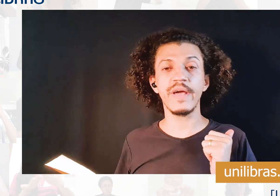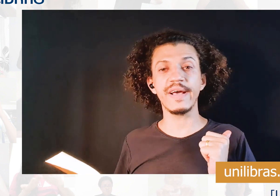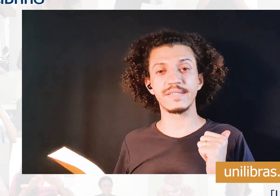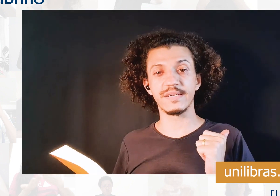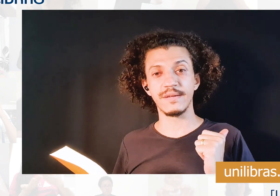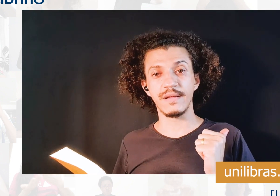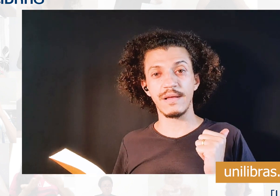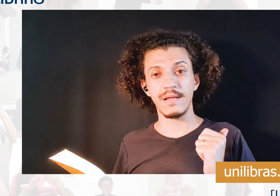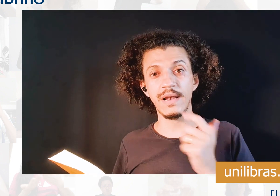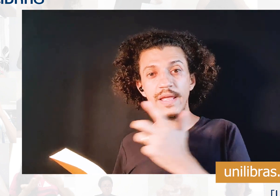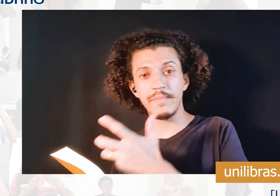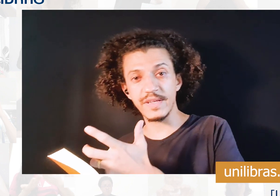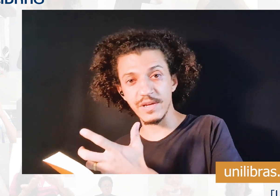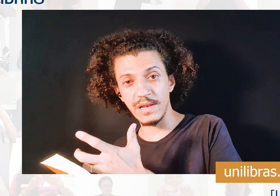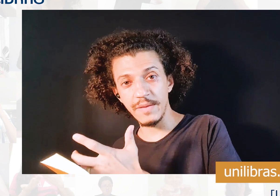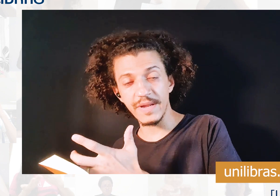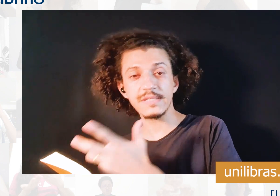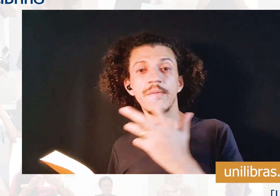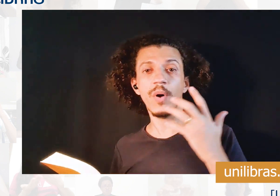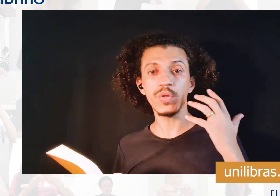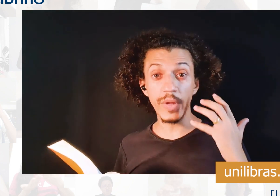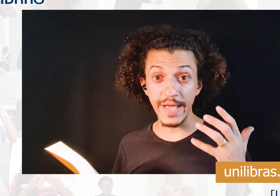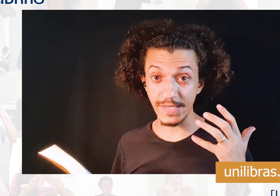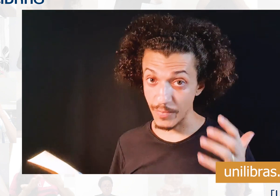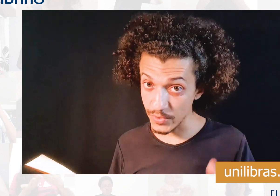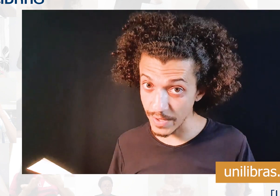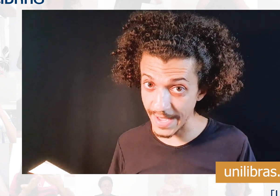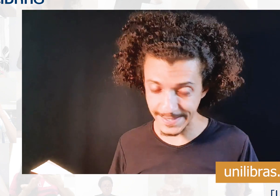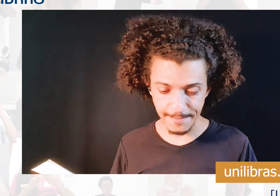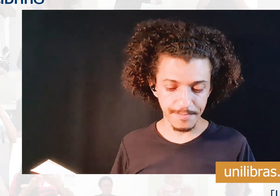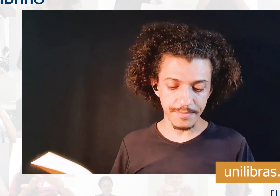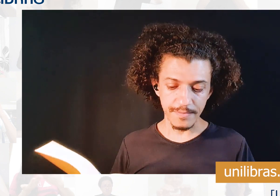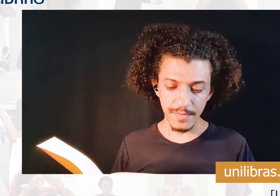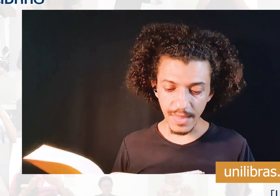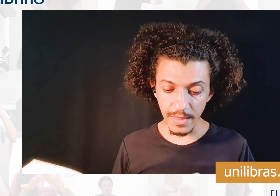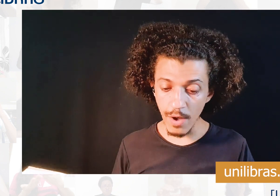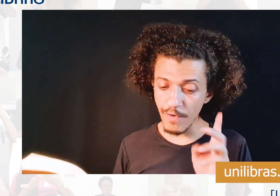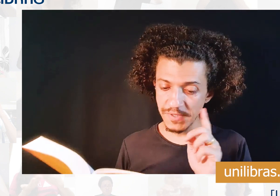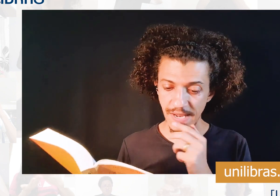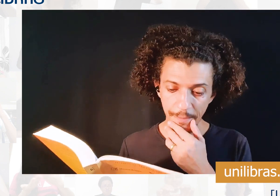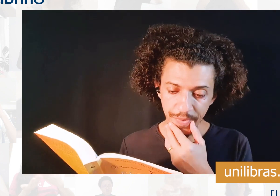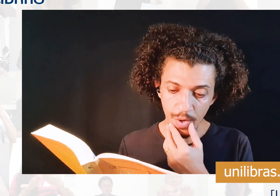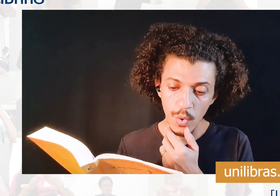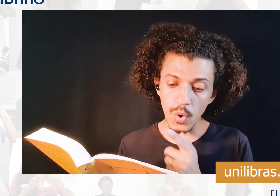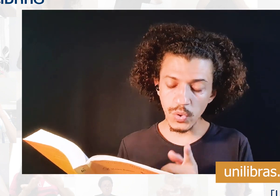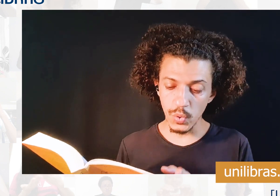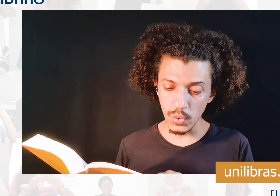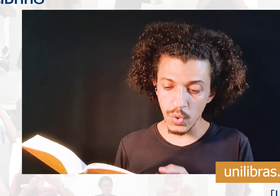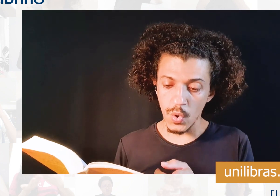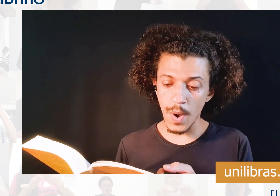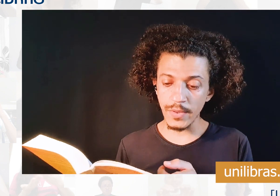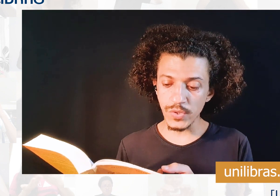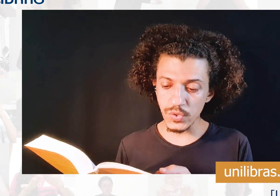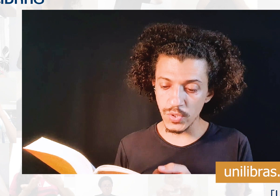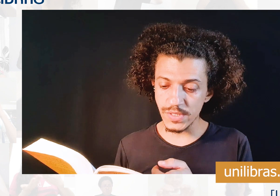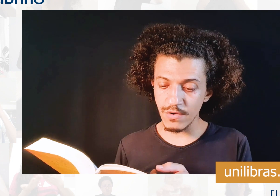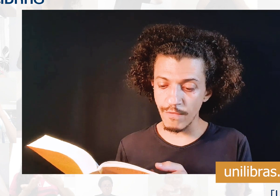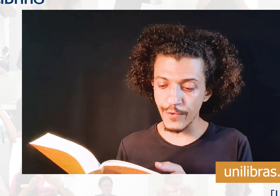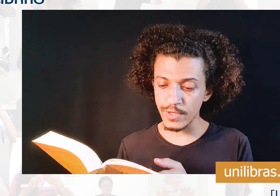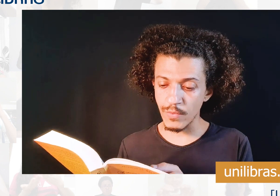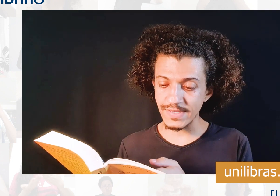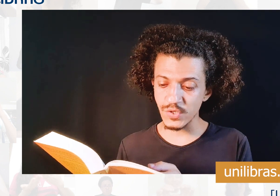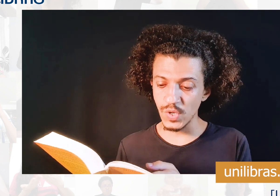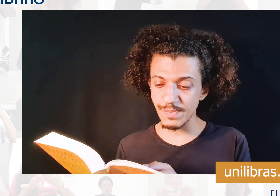do português. Libras é Libras, português é português. Então vamos lá. Contudo, quando o surdo